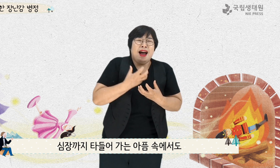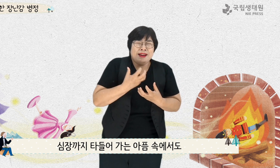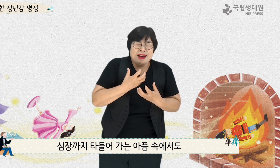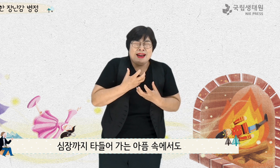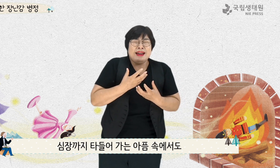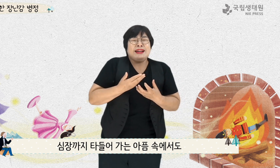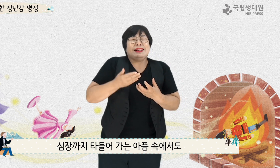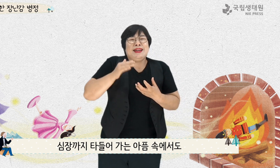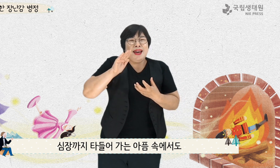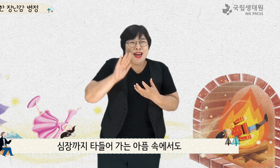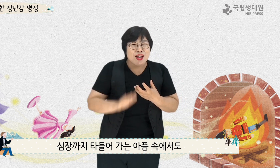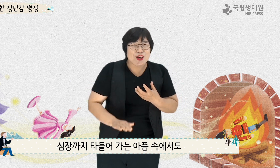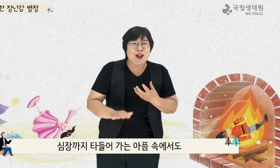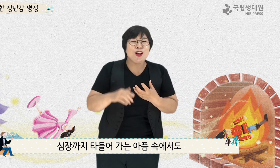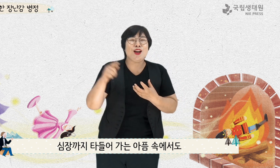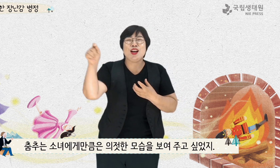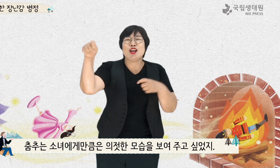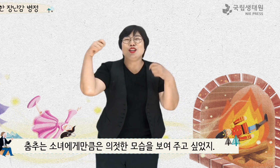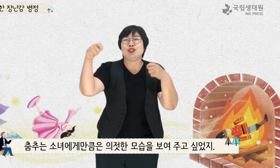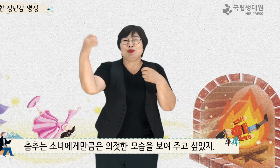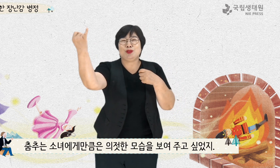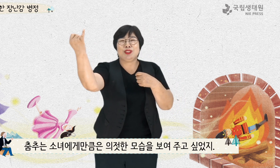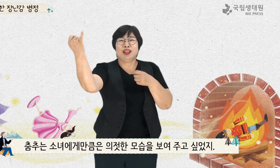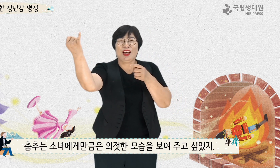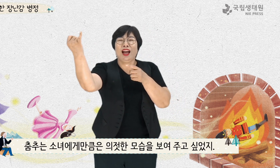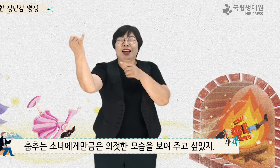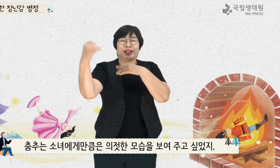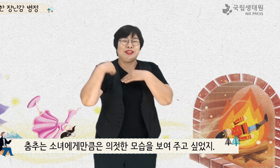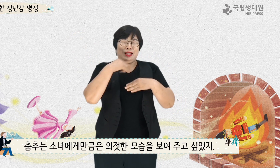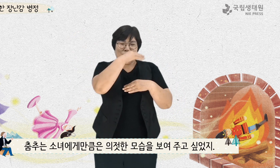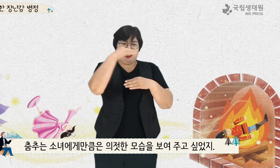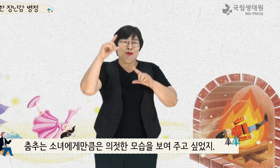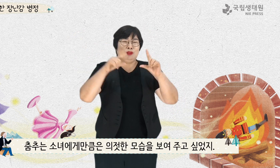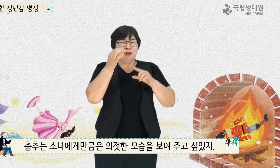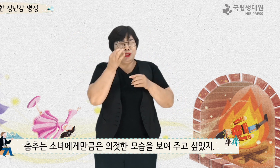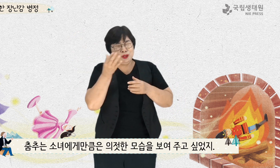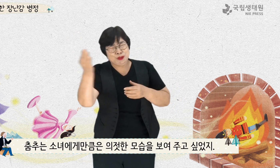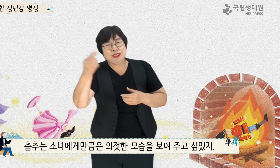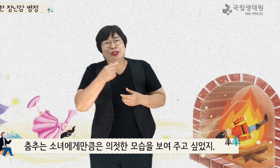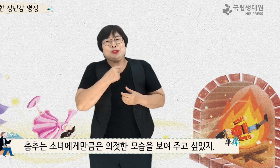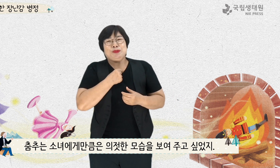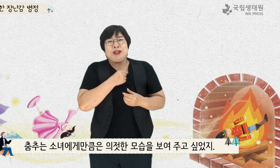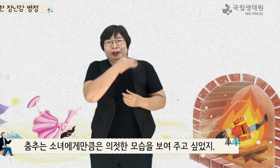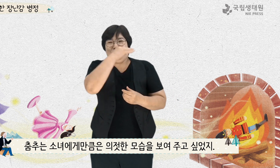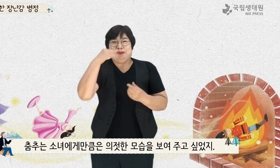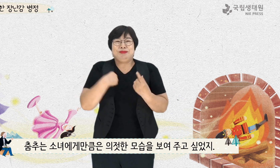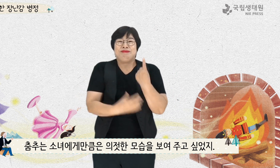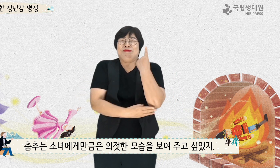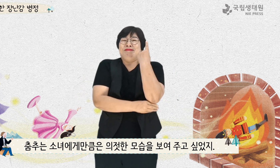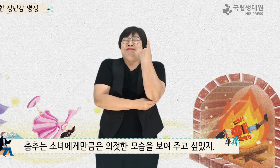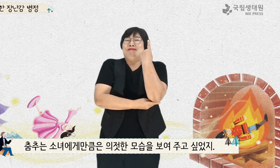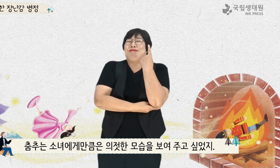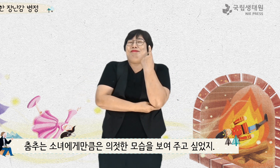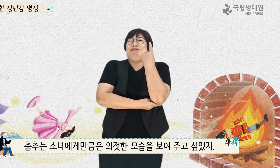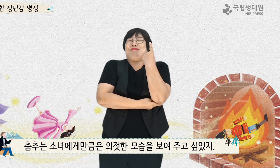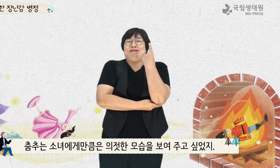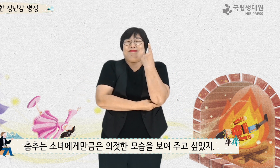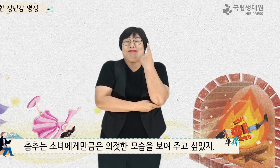심장까지 타들어가는 아픔 속에서도 춤추는 소녀에게만큼은 의젓한 모습을 보여주고 싶었지.